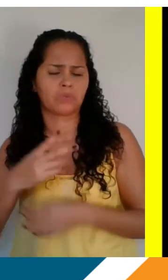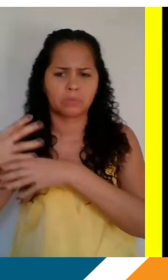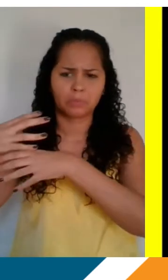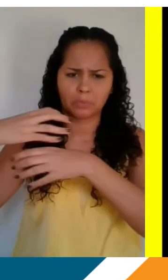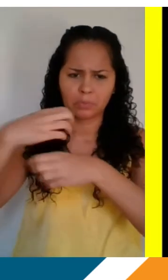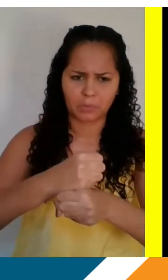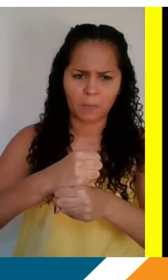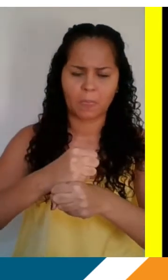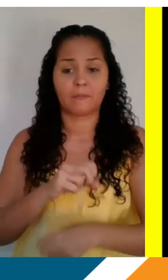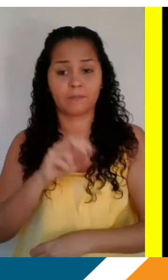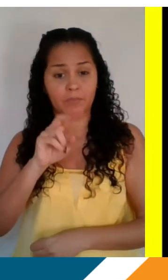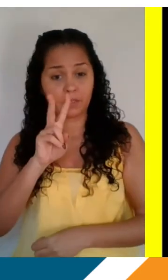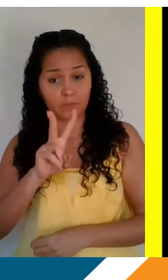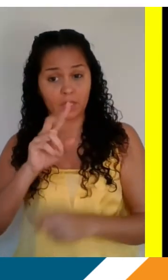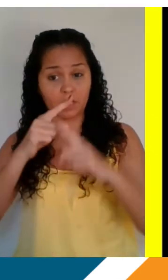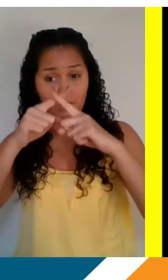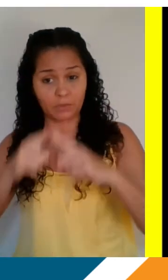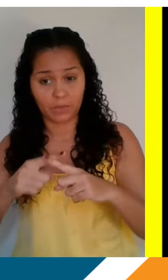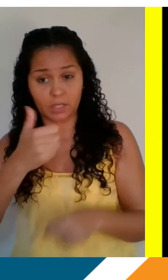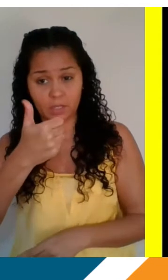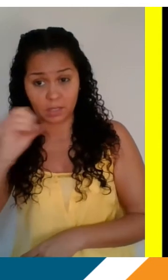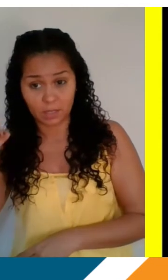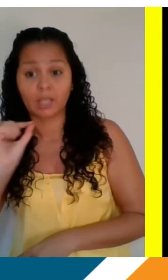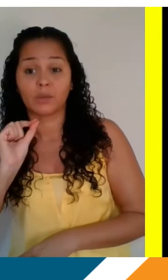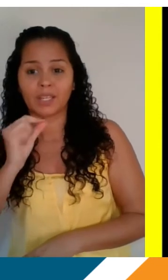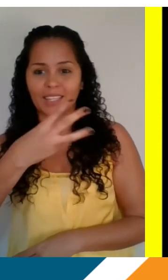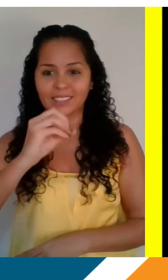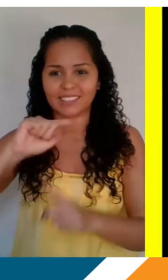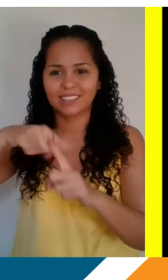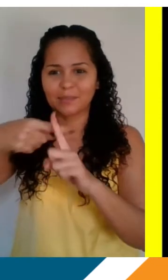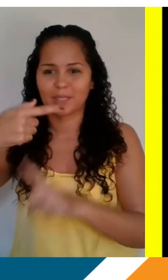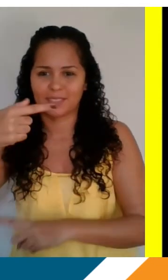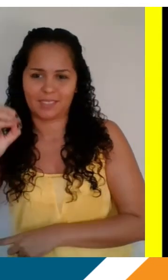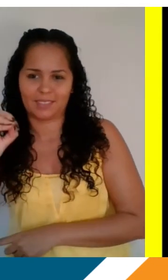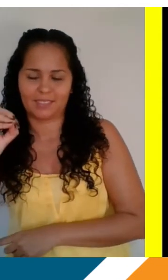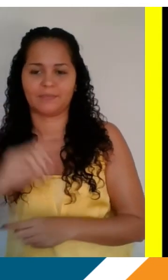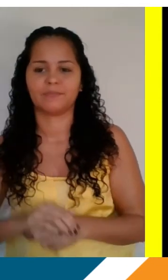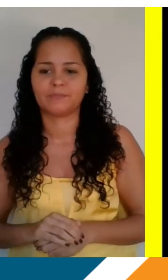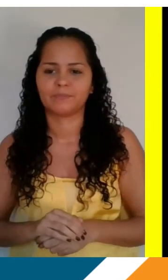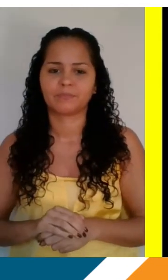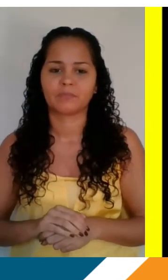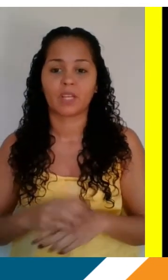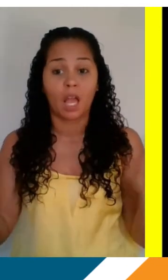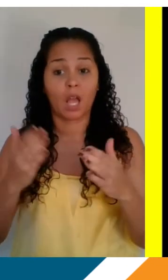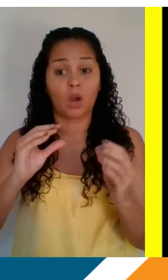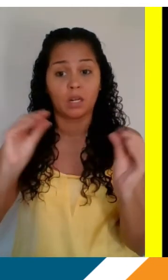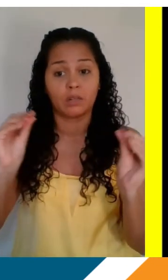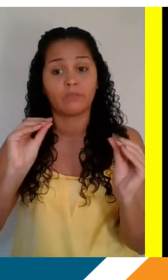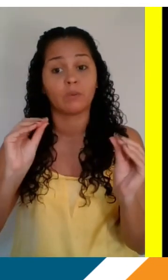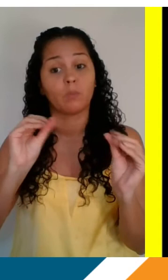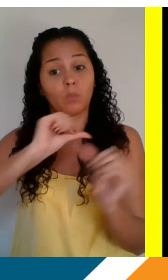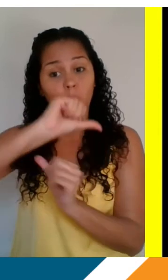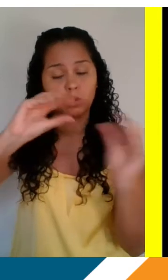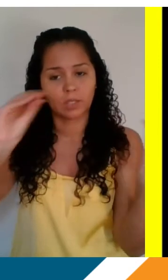210. V vezes 100, que é a soma de 30 com 70. Vou trocar aqui de lado, eu